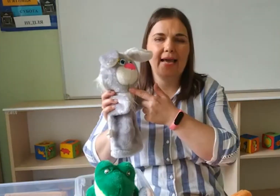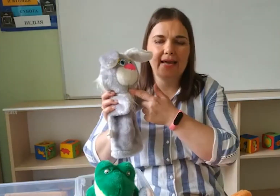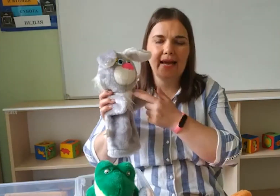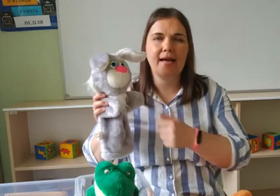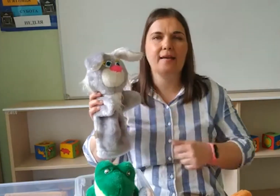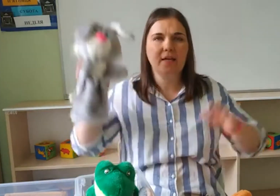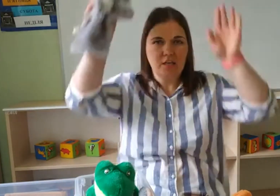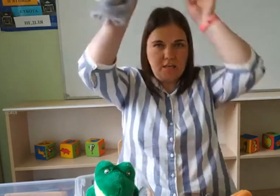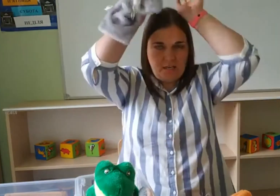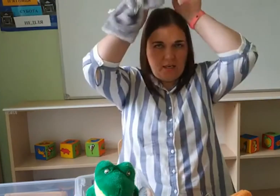Зайка